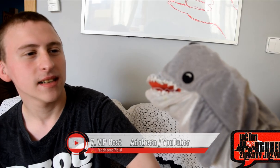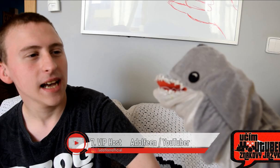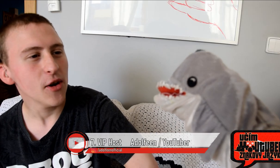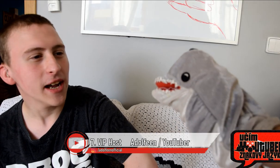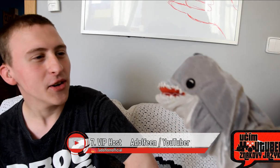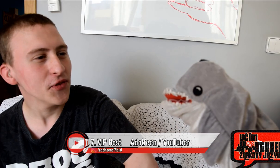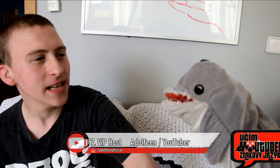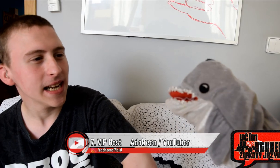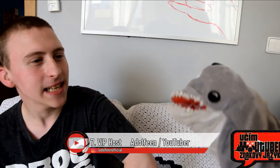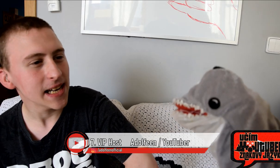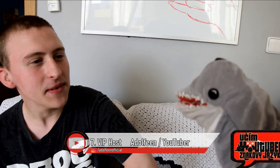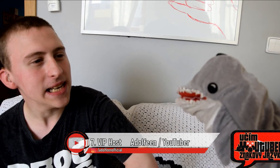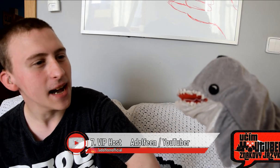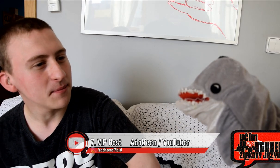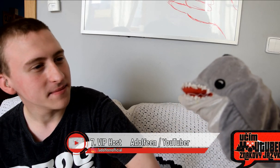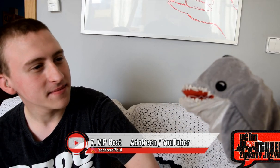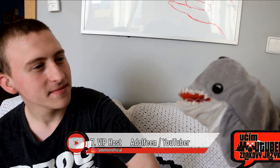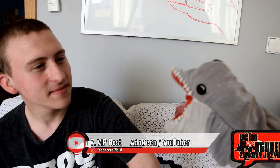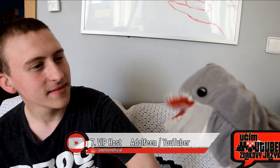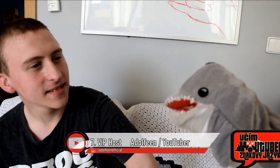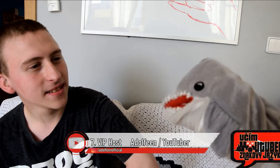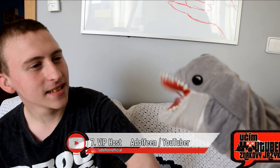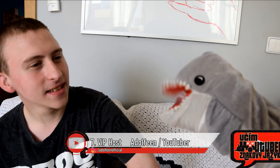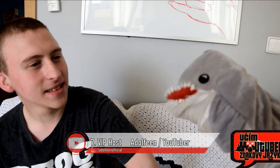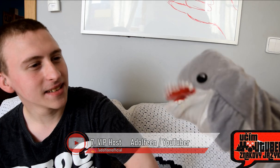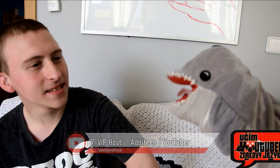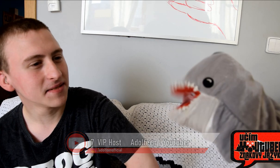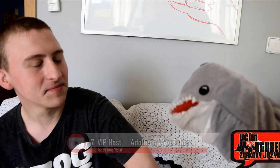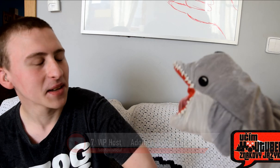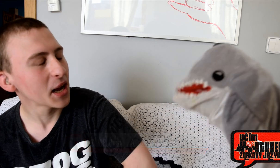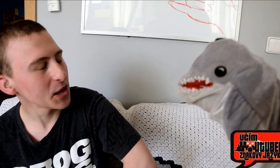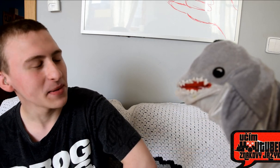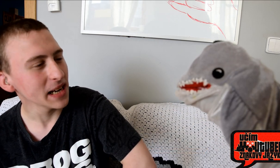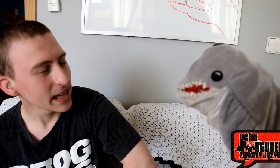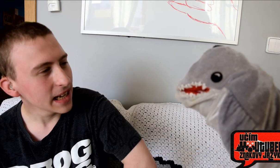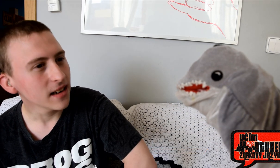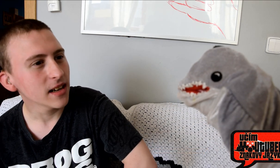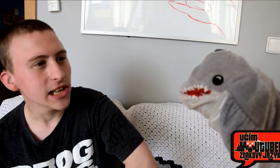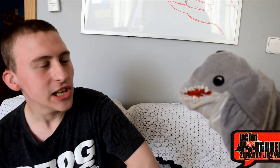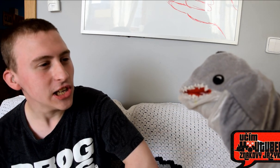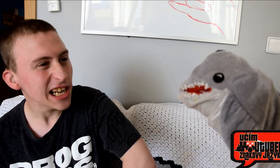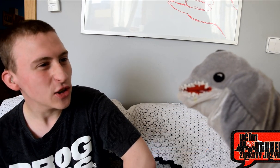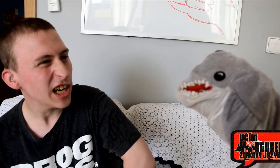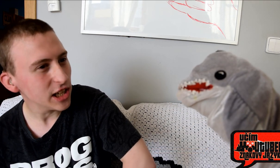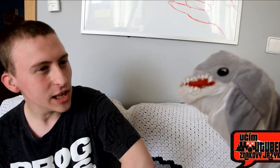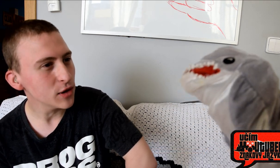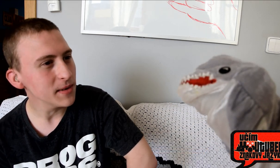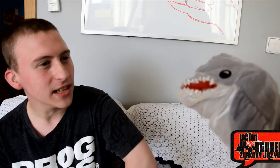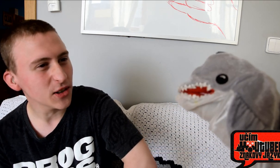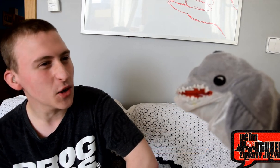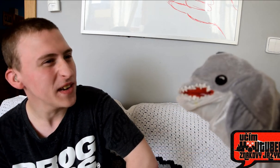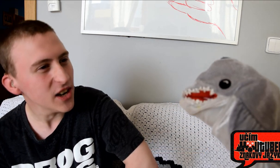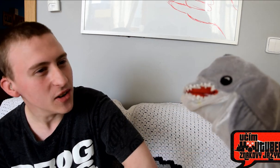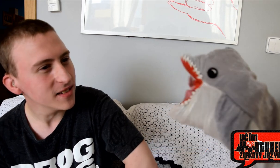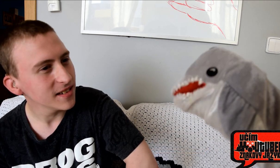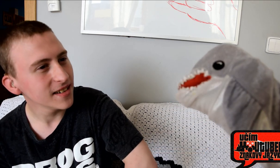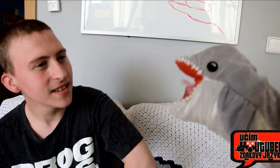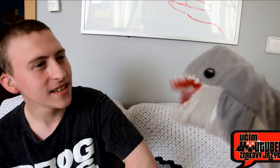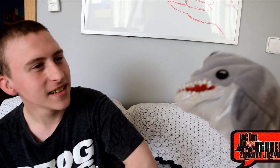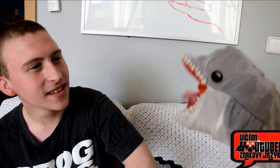Ahoj Adolfine, já tě tady vítám. Zdravíme, mi to jedno, nečím na mě. Dobrý, těšíš se na to, ať tě naučím něco novýho? Mně mi to úplně jedno, ukaž